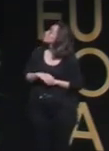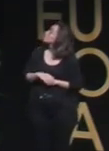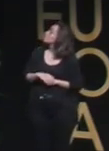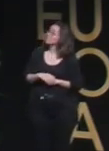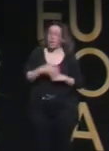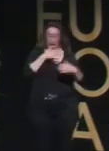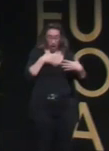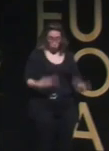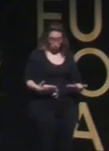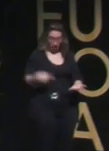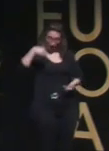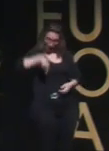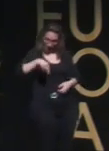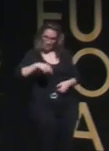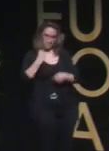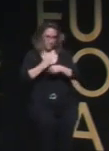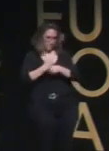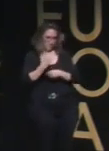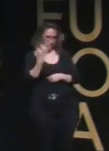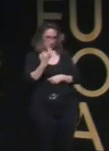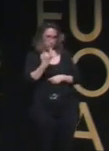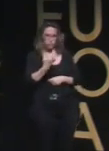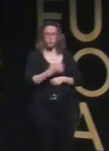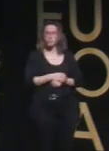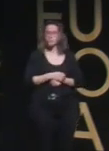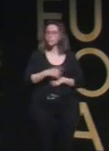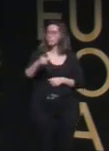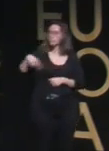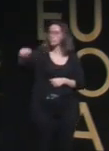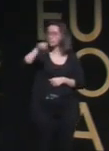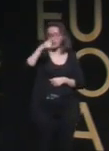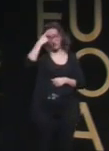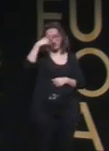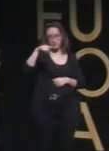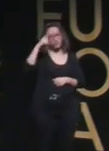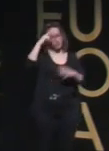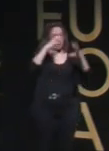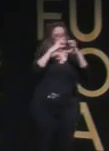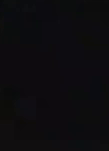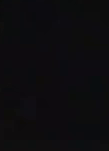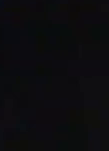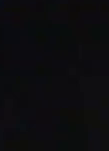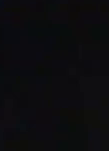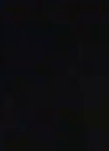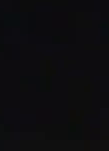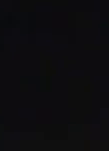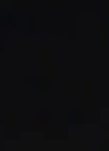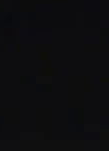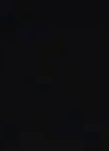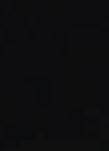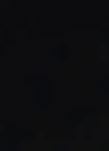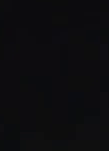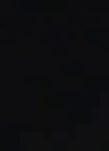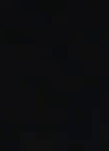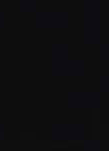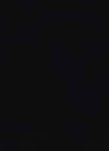ahora. Yo cuando digo lo de los cerebros, que ya os sonará lo de los famosos tres cerebros, ¿no? El neocórtex que hablábamos, la amígdala del reptiliano, yo los